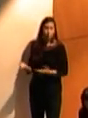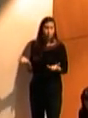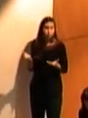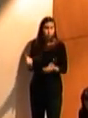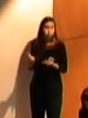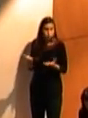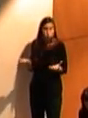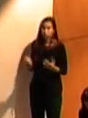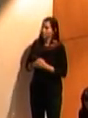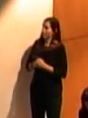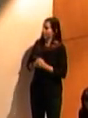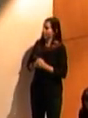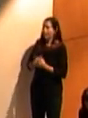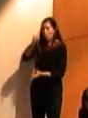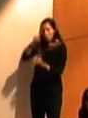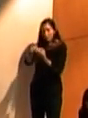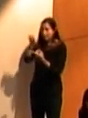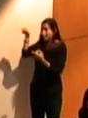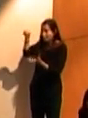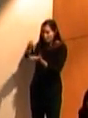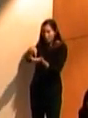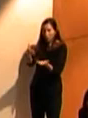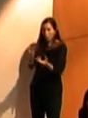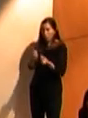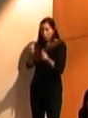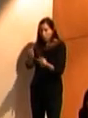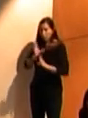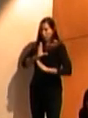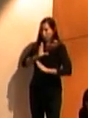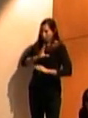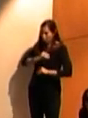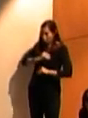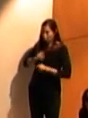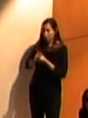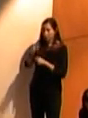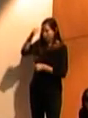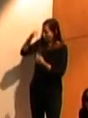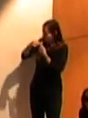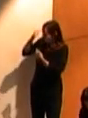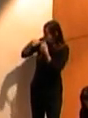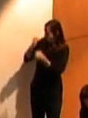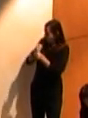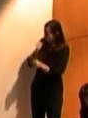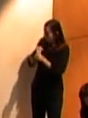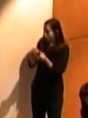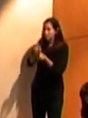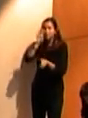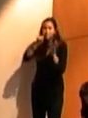L'idée, c'est vraiment dans cet espace de venir travailler l'apaisement, la mémoire aussi. Le